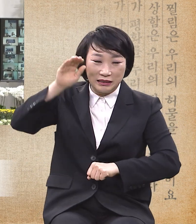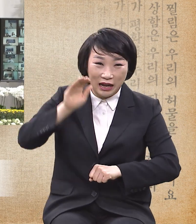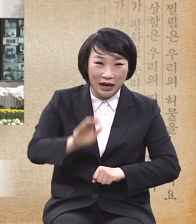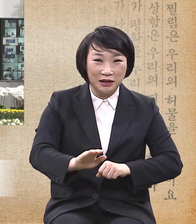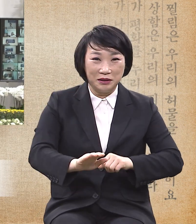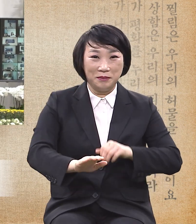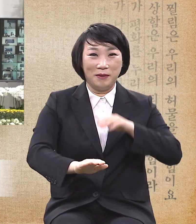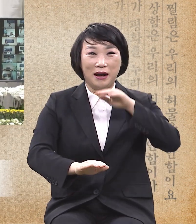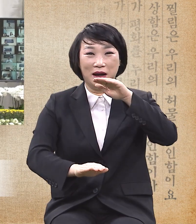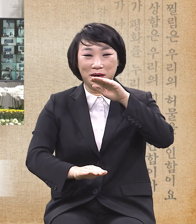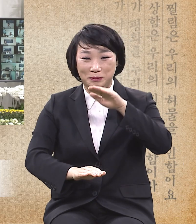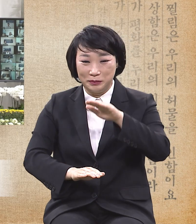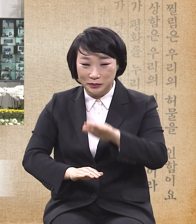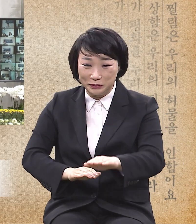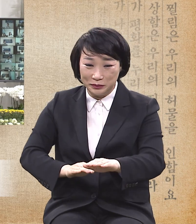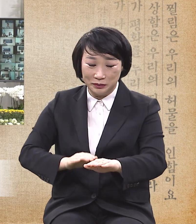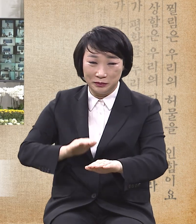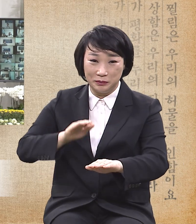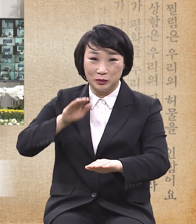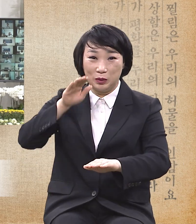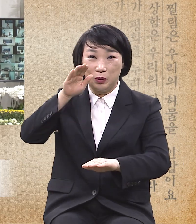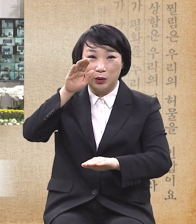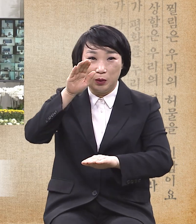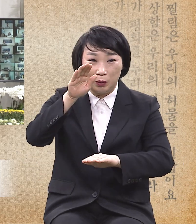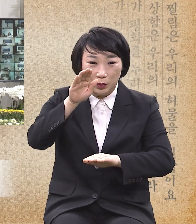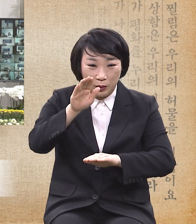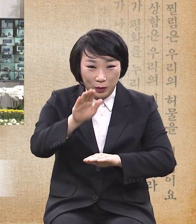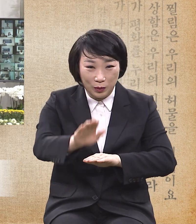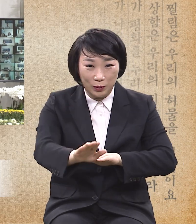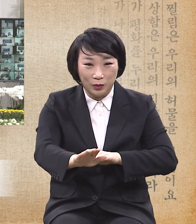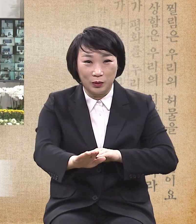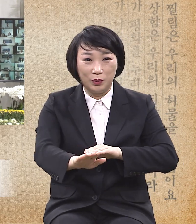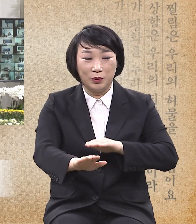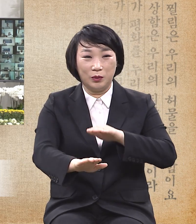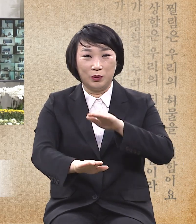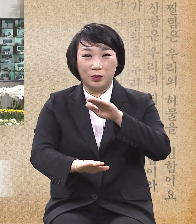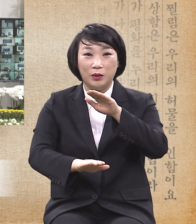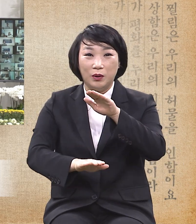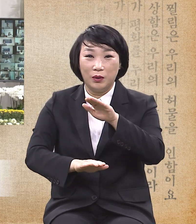그 땅을 밟고